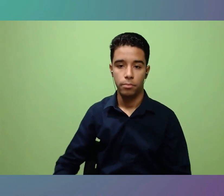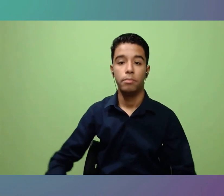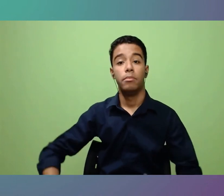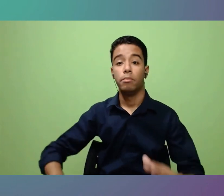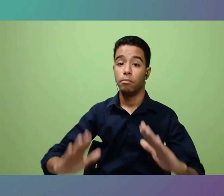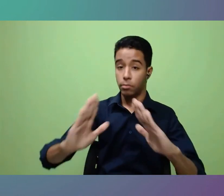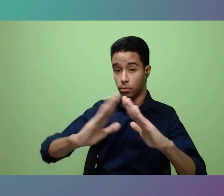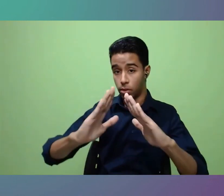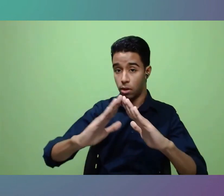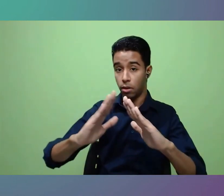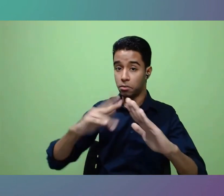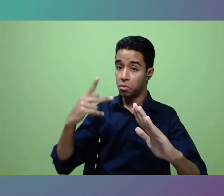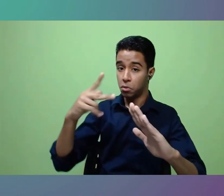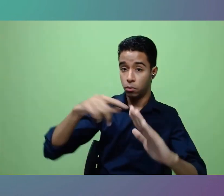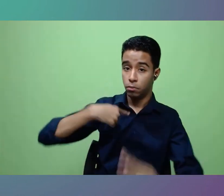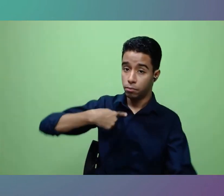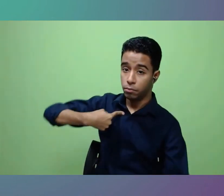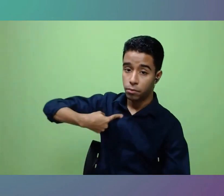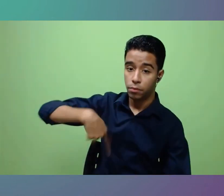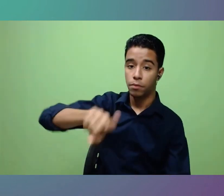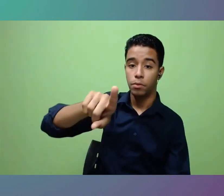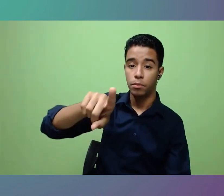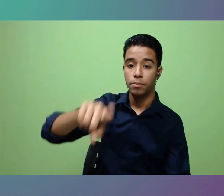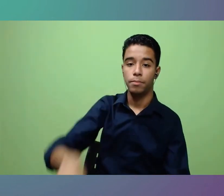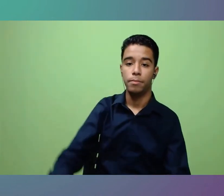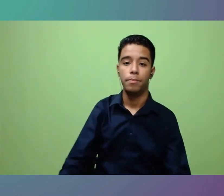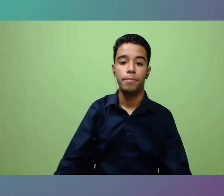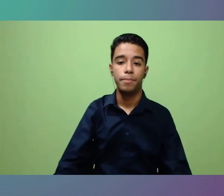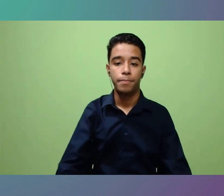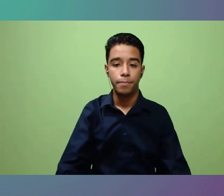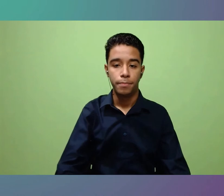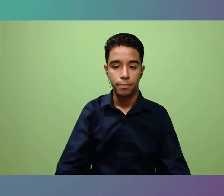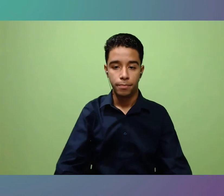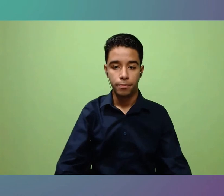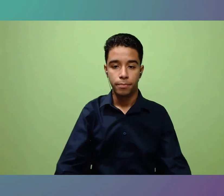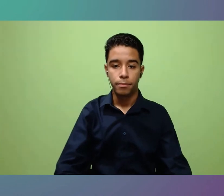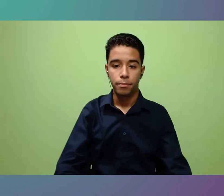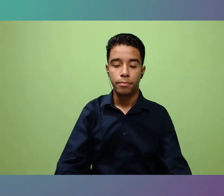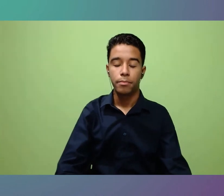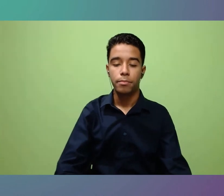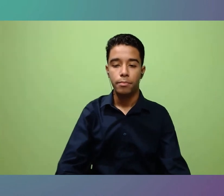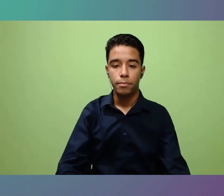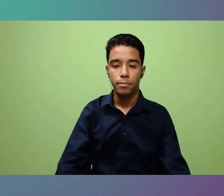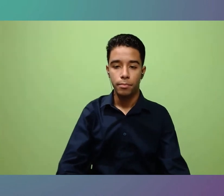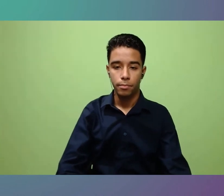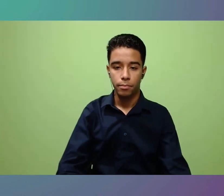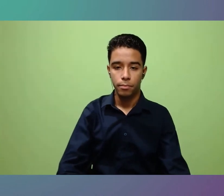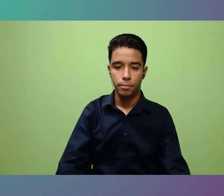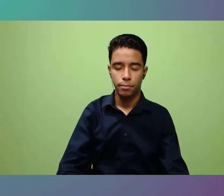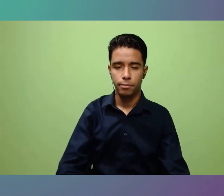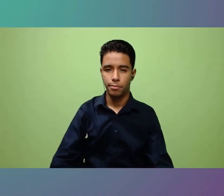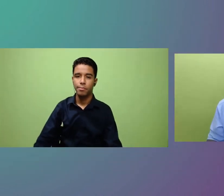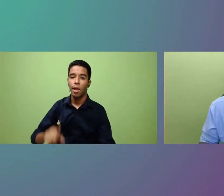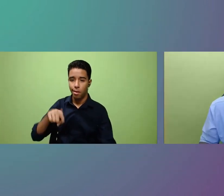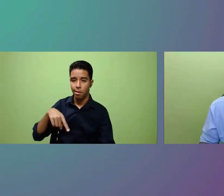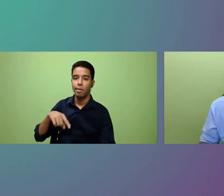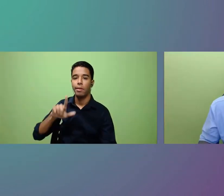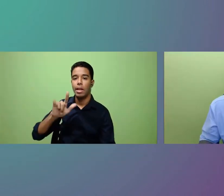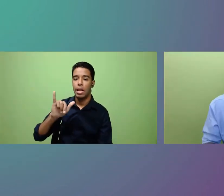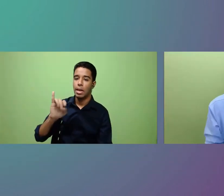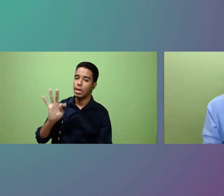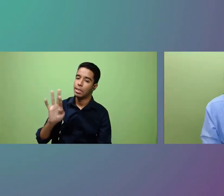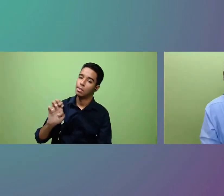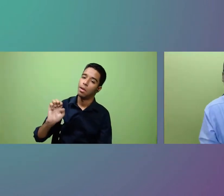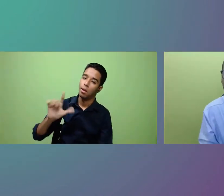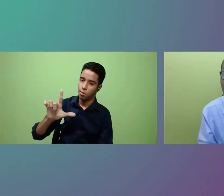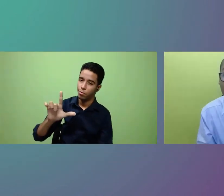literal. Casa, sua, eu Ir. Aqui nós temos uma tradução literal. Por quê?